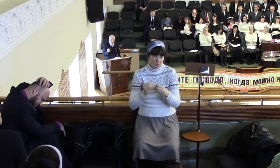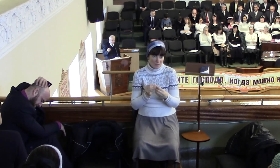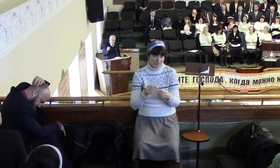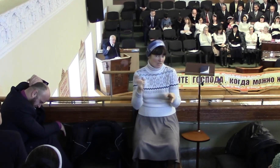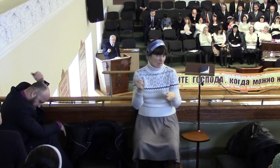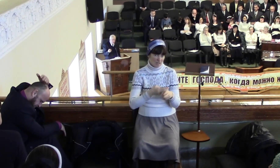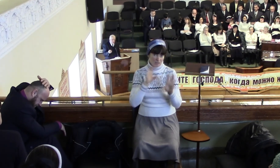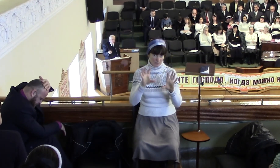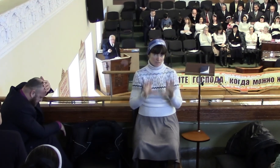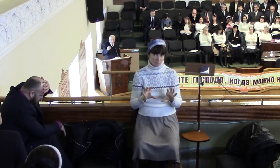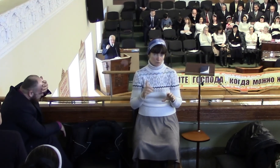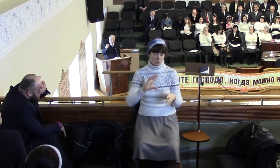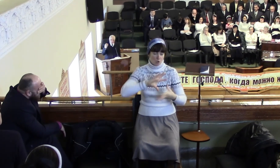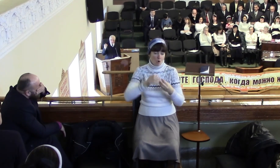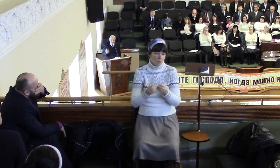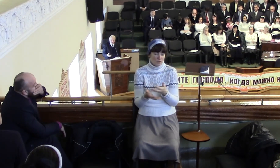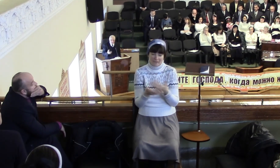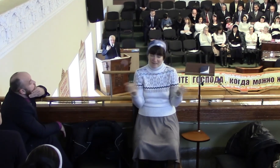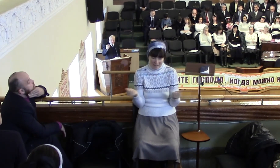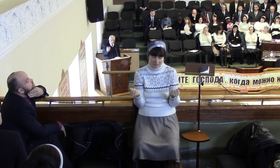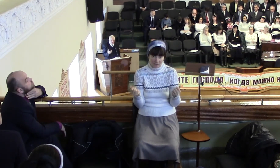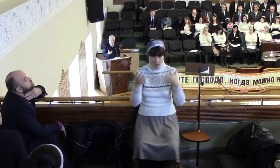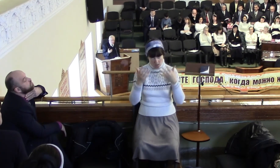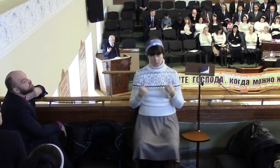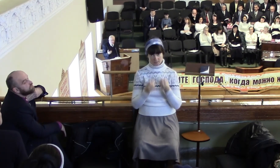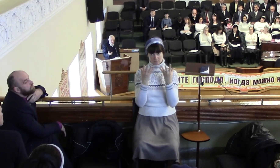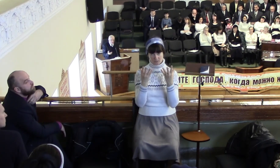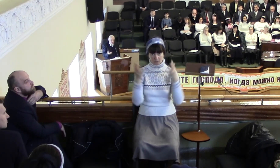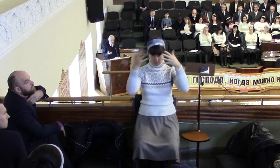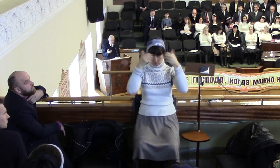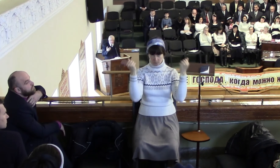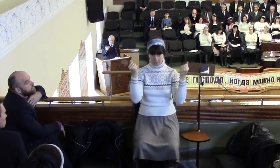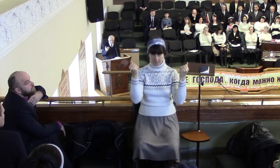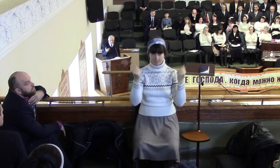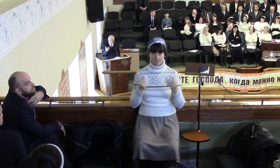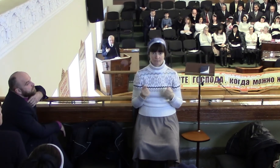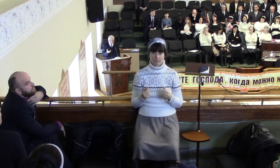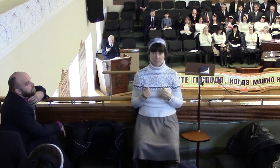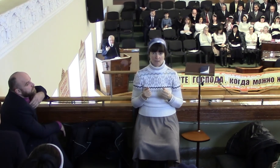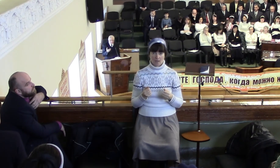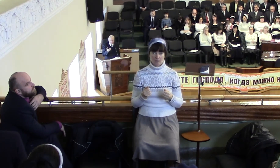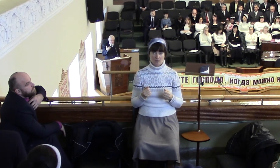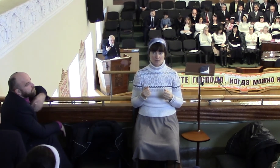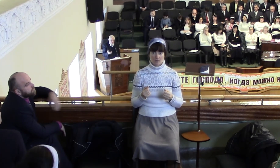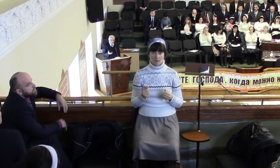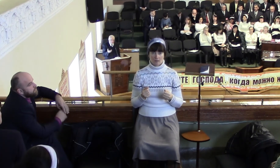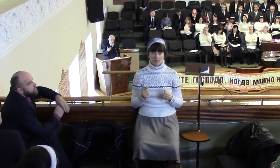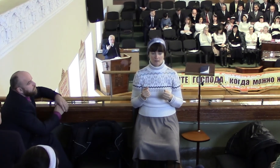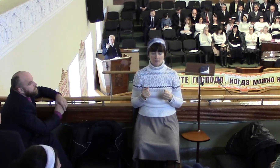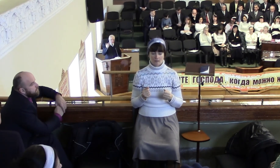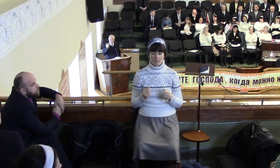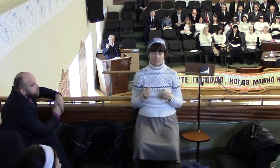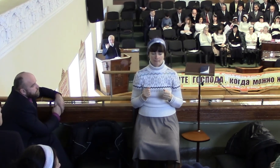общего света с тьмою? Какое согласие между Христом и Велианом? Или какое соучастие верного с